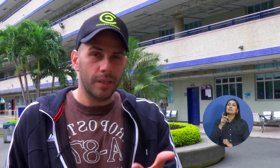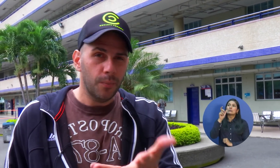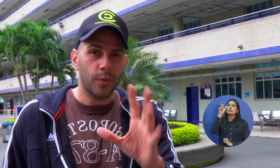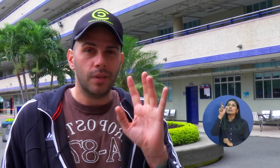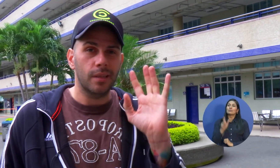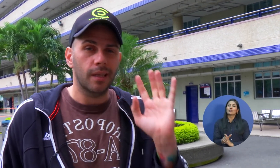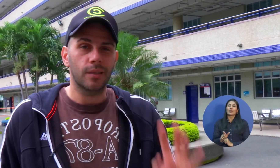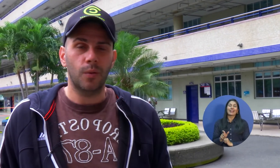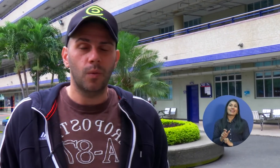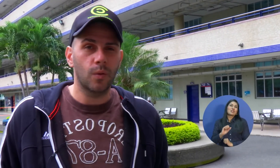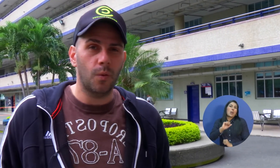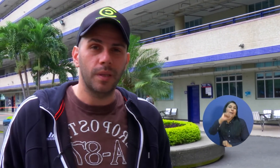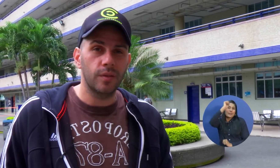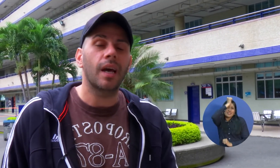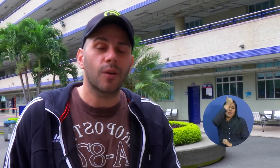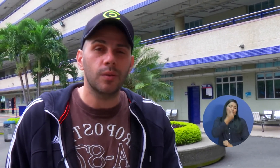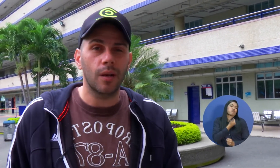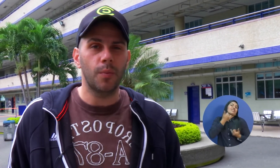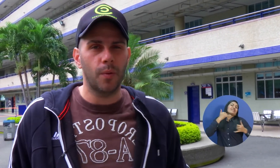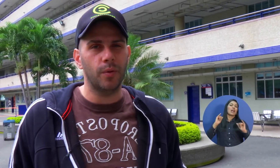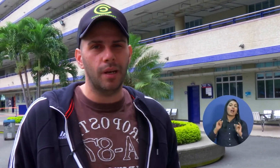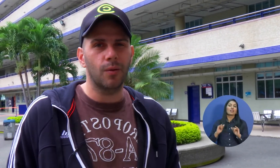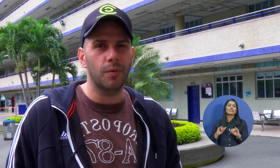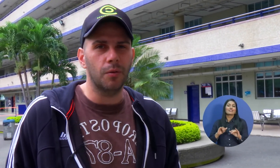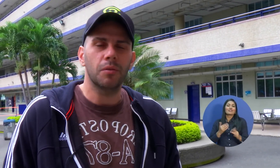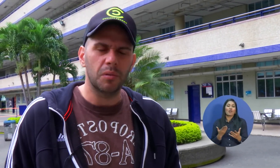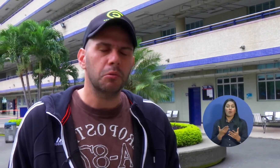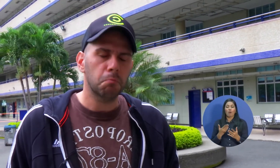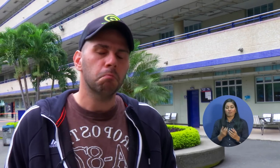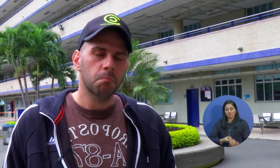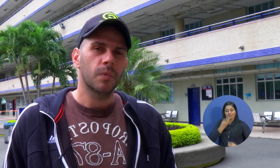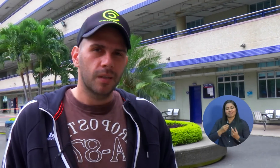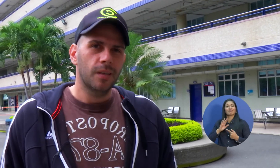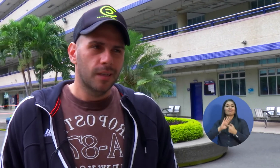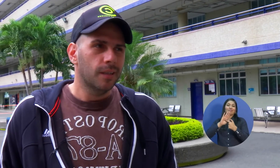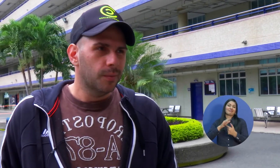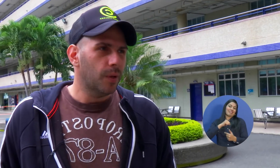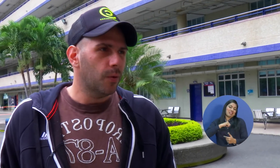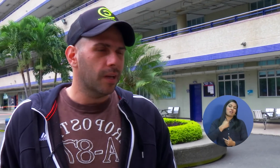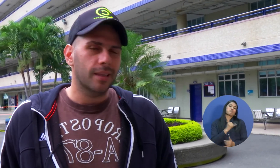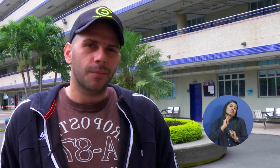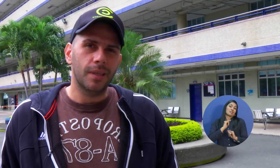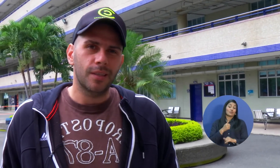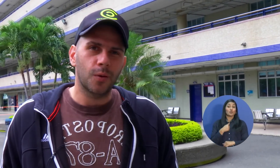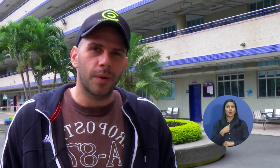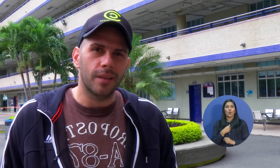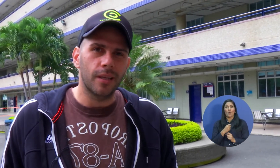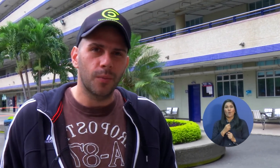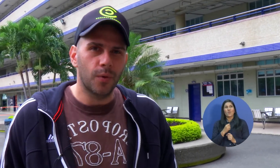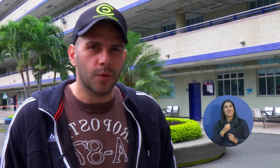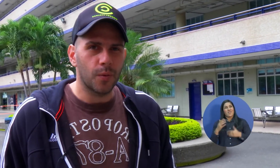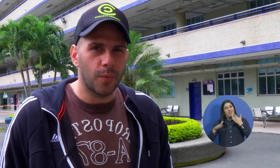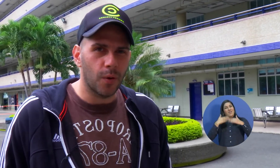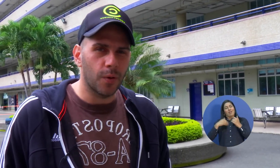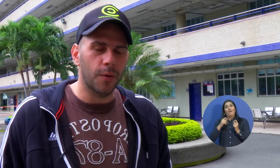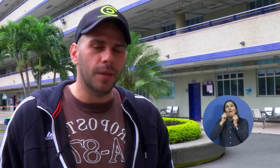que tiene lo más importante, que es como comenzar con algo y proponer algo nuevo. Entonces, me